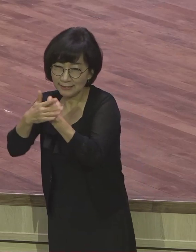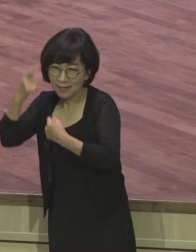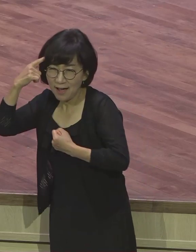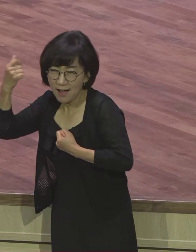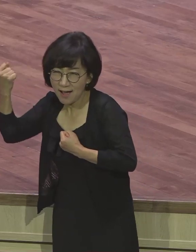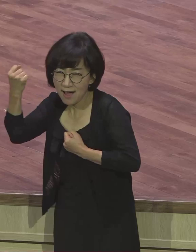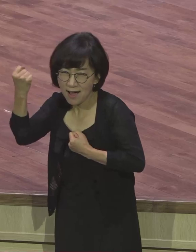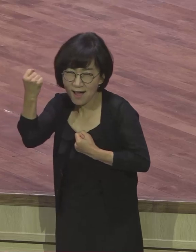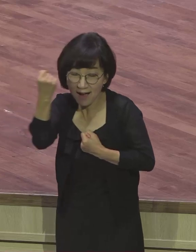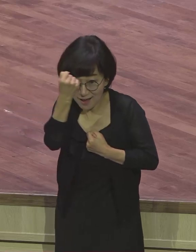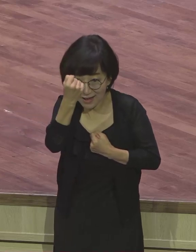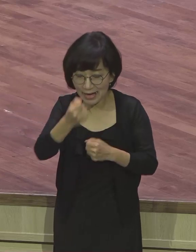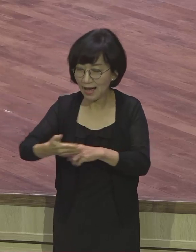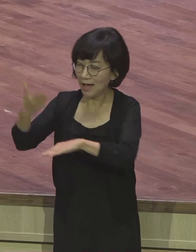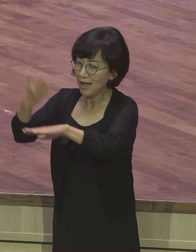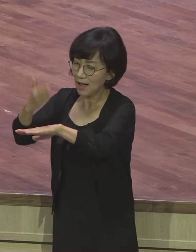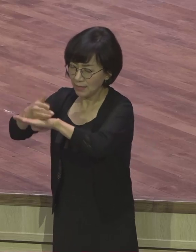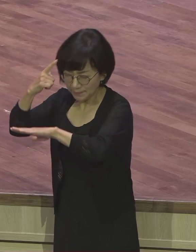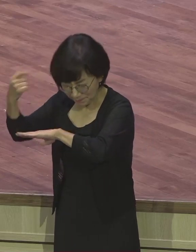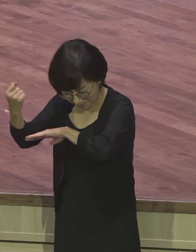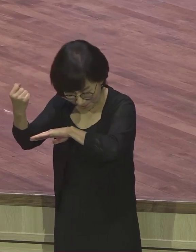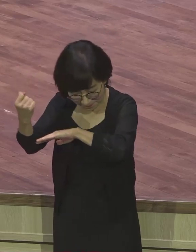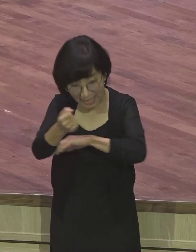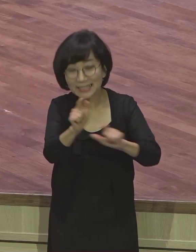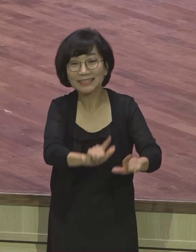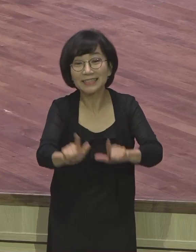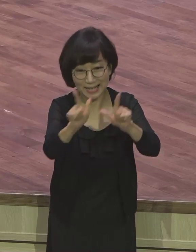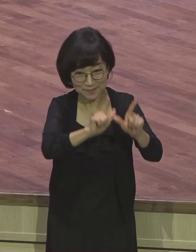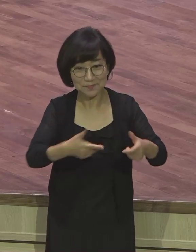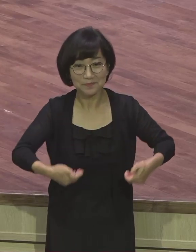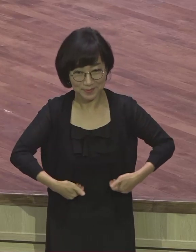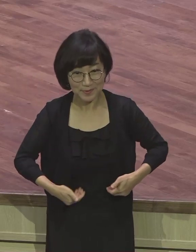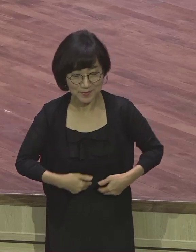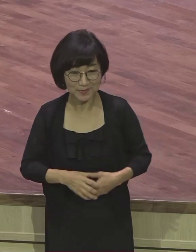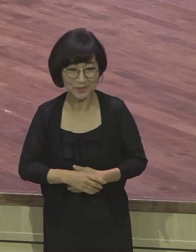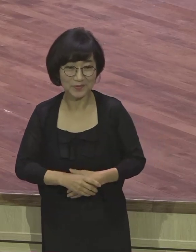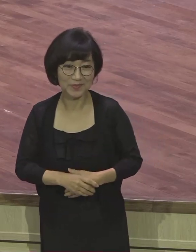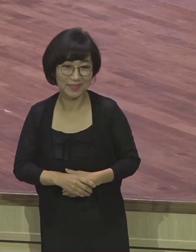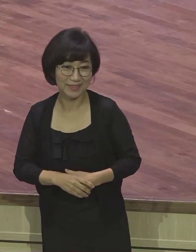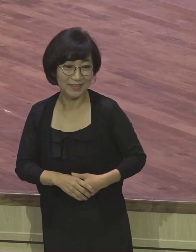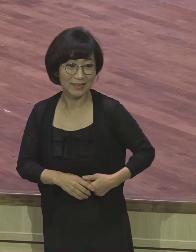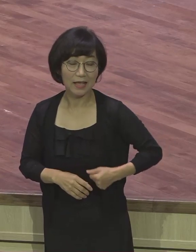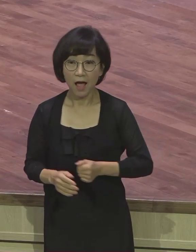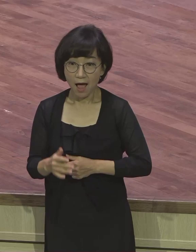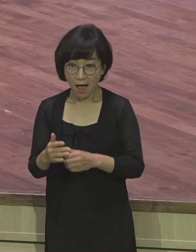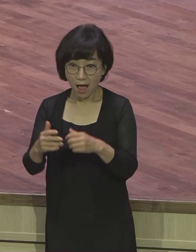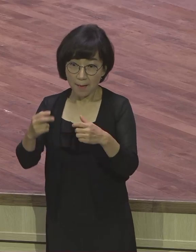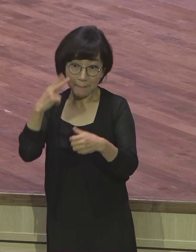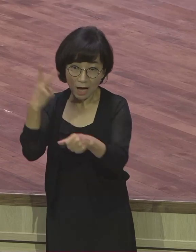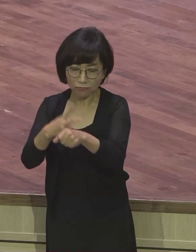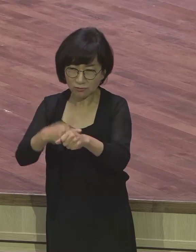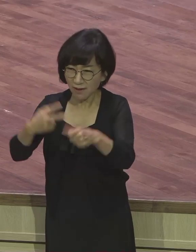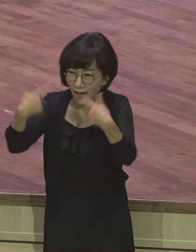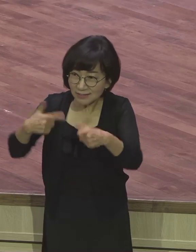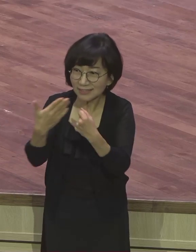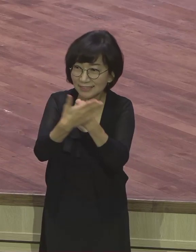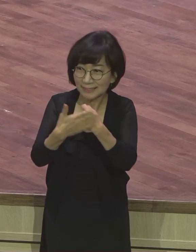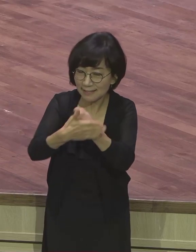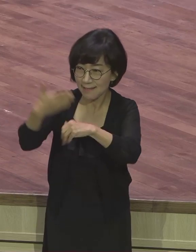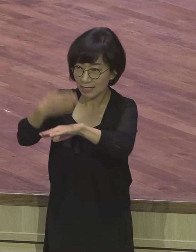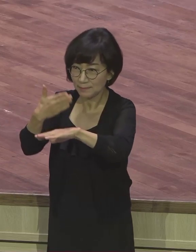삶, 감사가 이끄는 삶 여기서부터 시작하기 때문에 바울은요 흔들리질 않았어요.